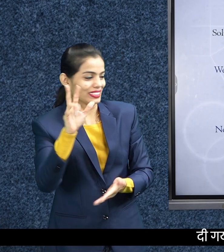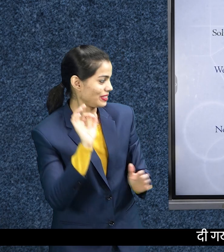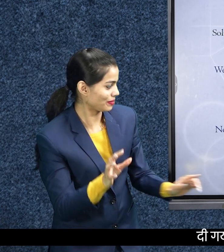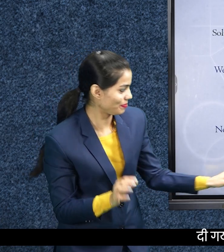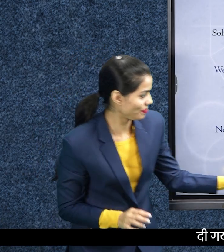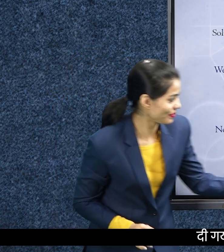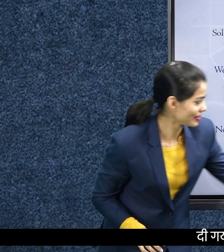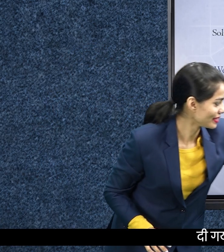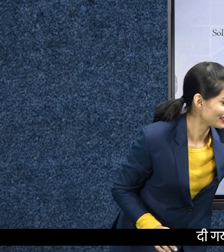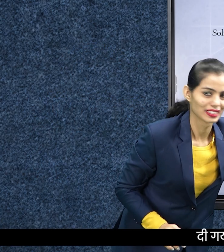2,8।